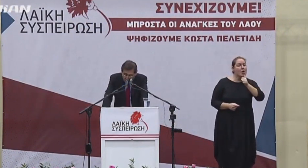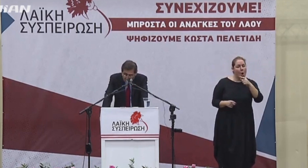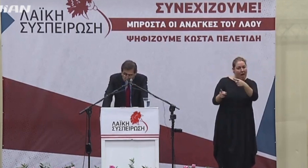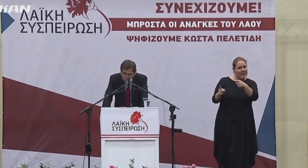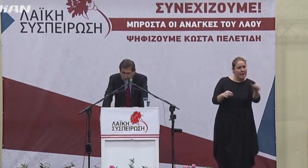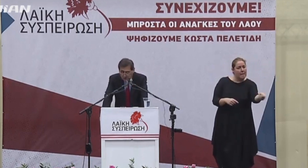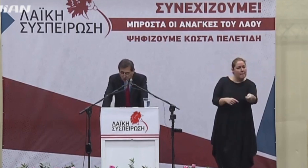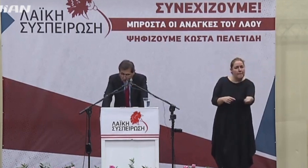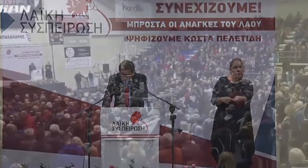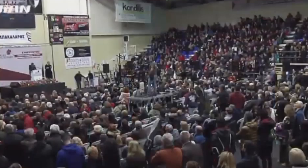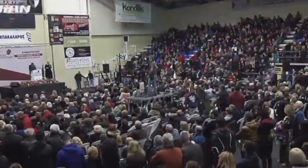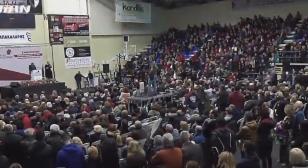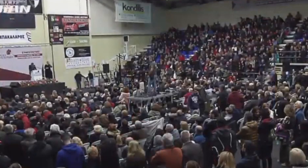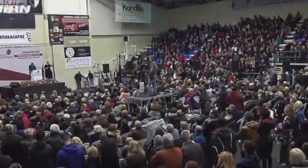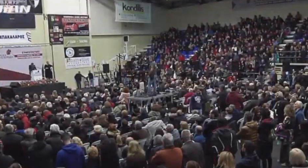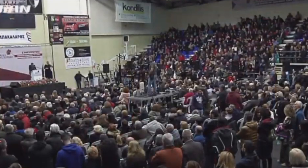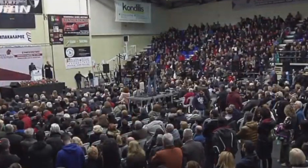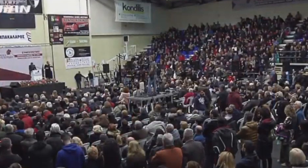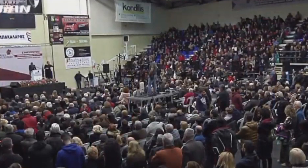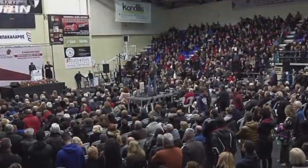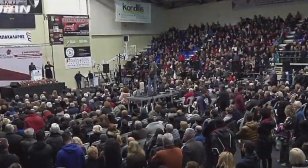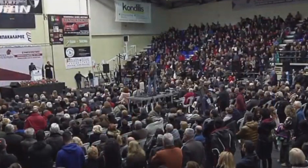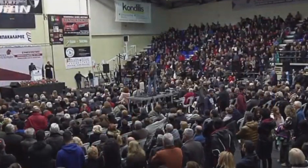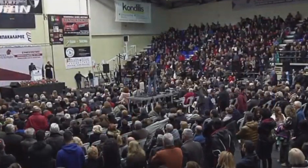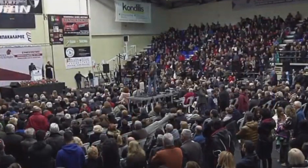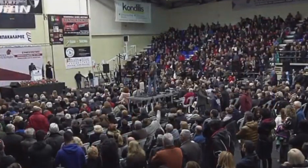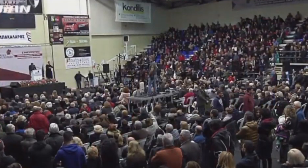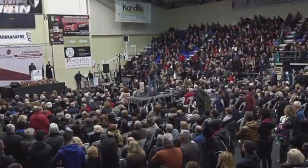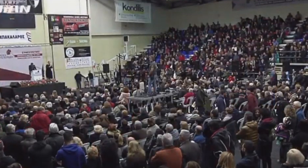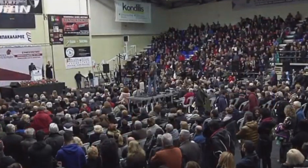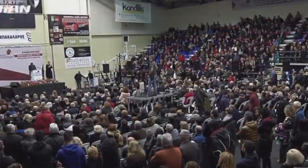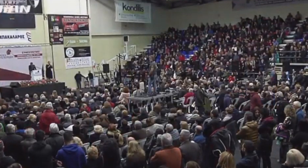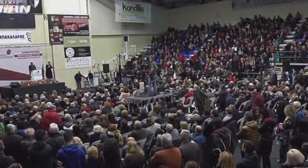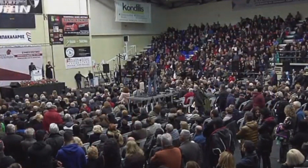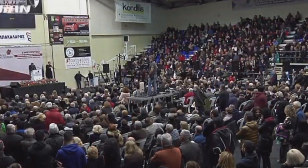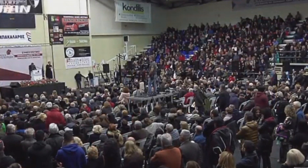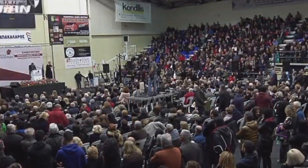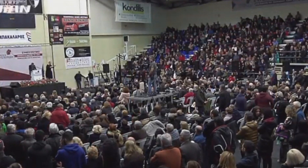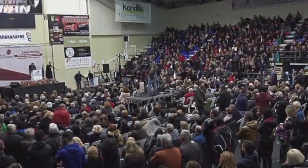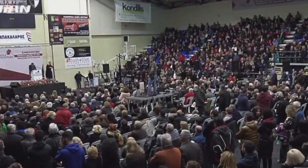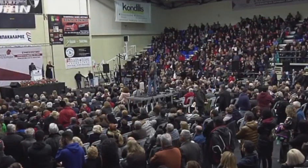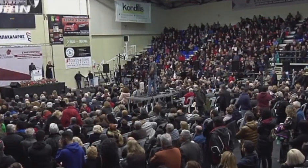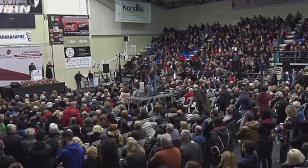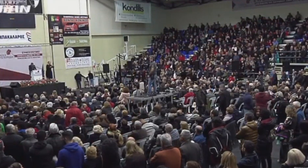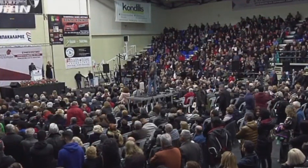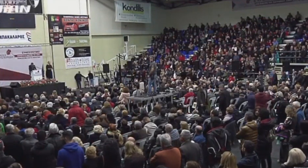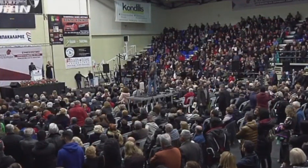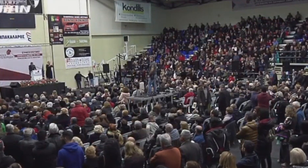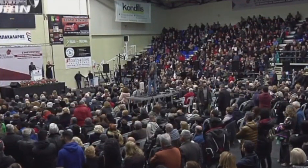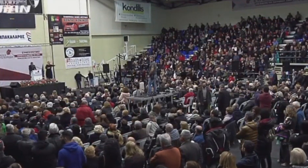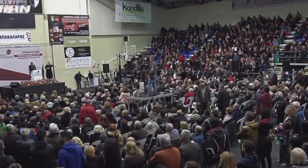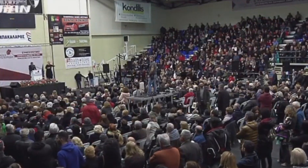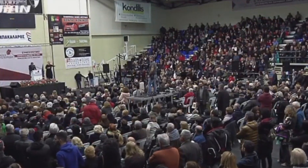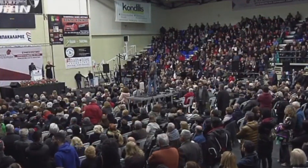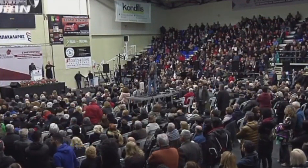χρησιμοποιούμε στο αρδευτικό σύστημα είναι με αξιοποίηση των αρτεσιανών υδάτων του Λαδόπουλου και την κατασκευή